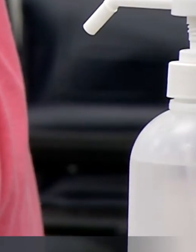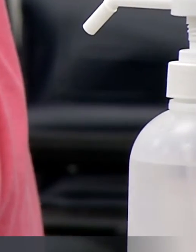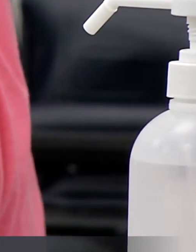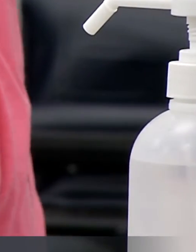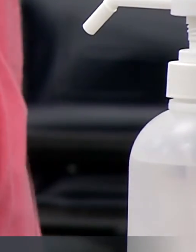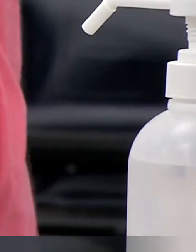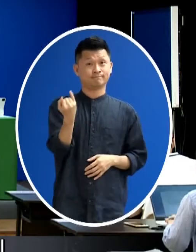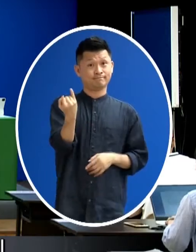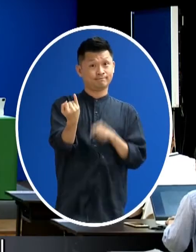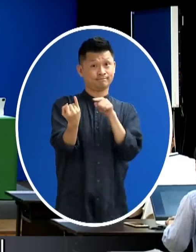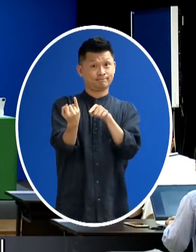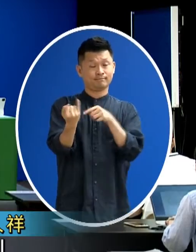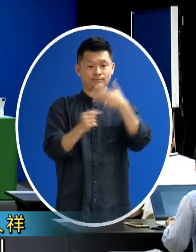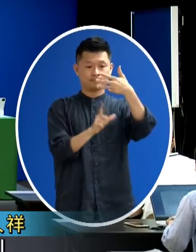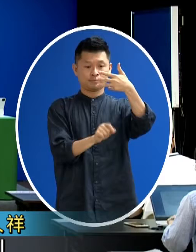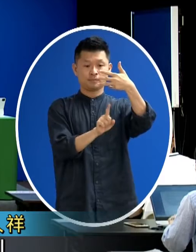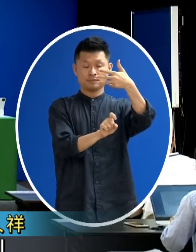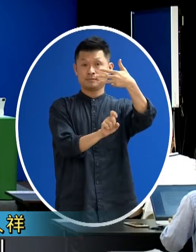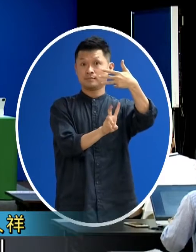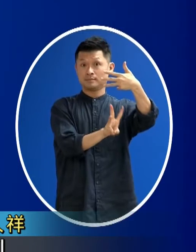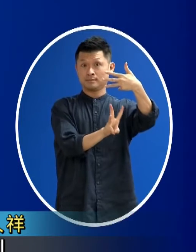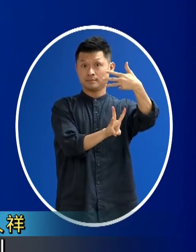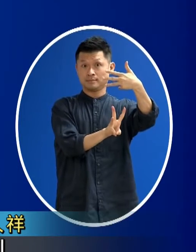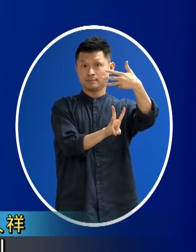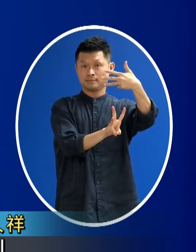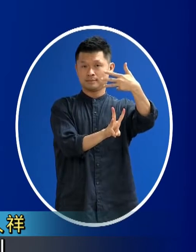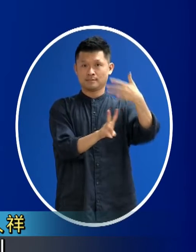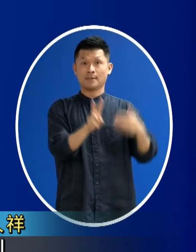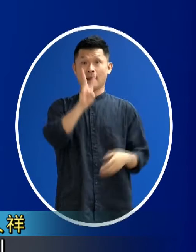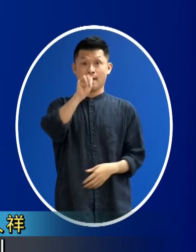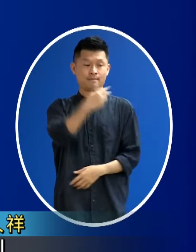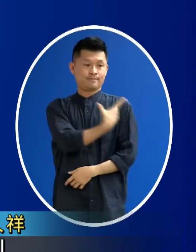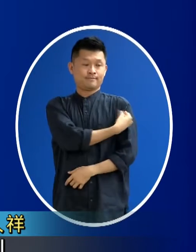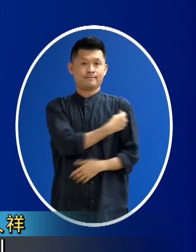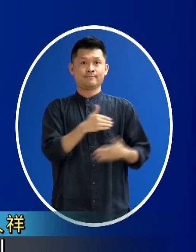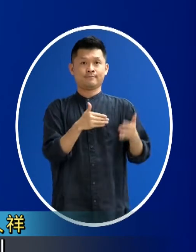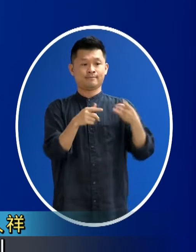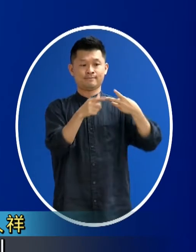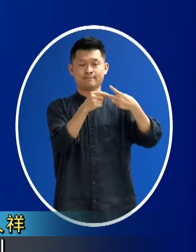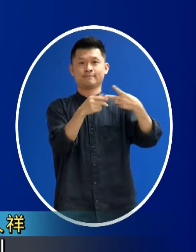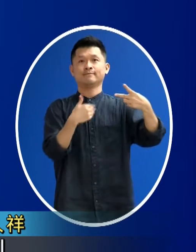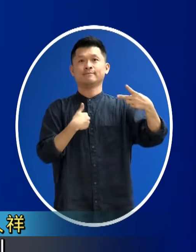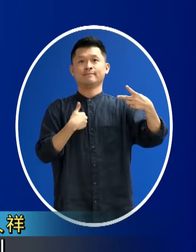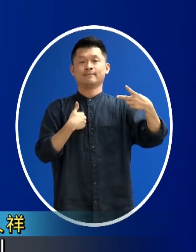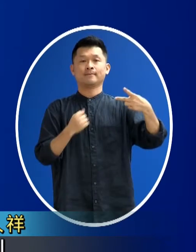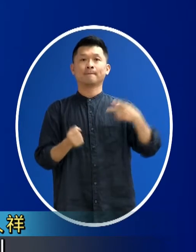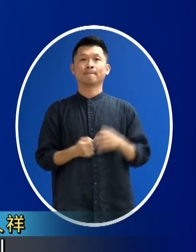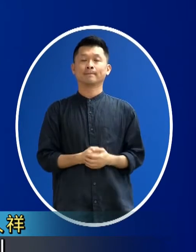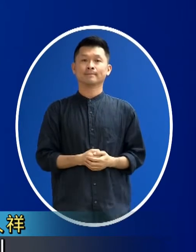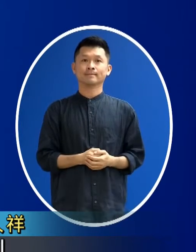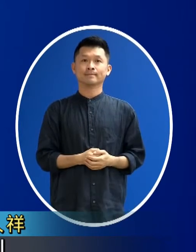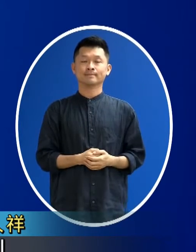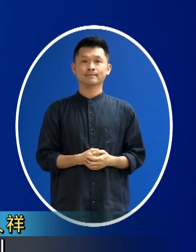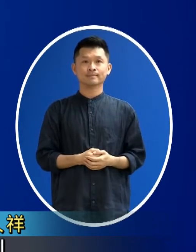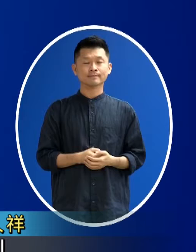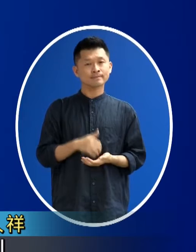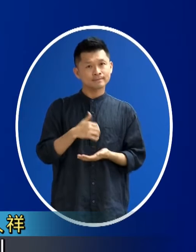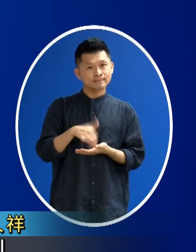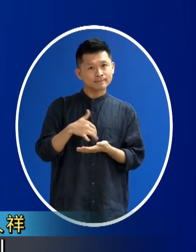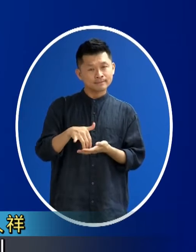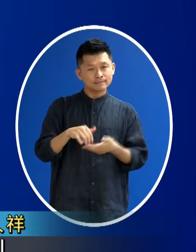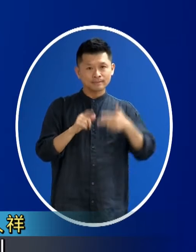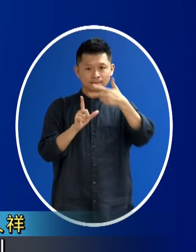整接种疫苗。 8月13号，这个打了莫德纳疫苗2剂哦，所以等于是说他